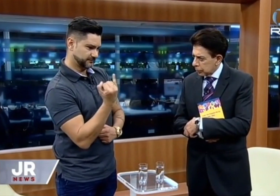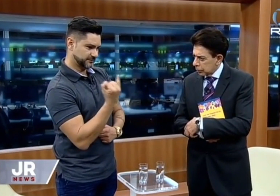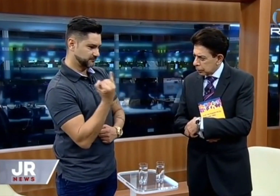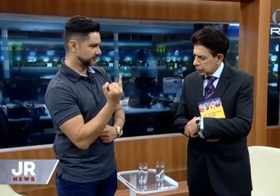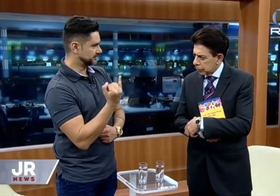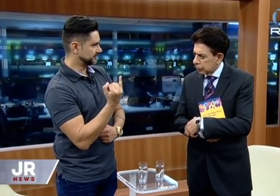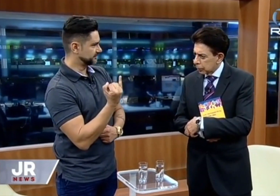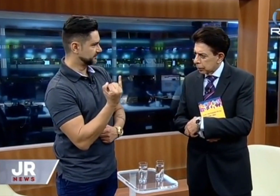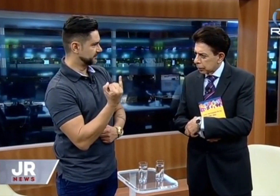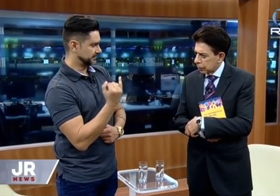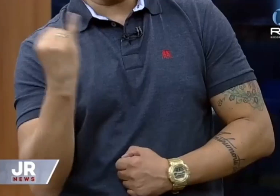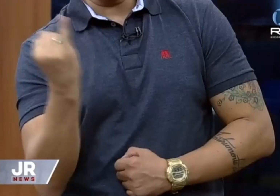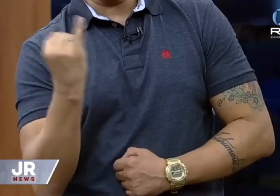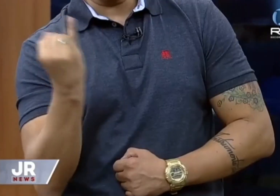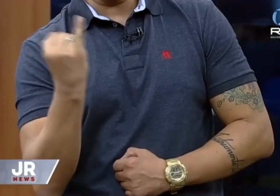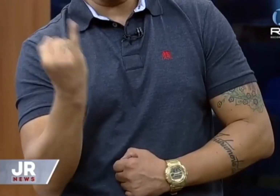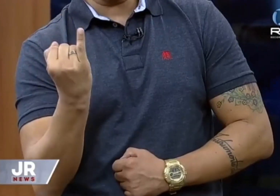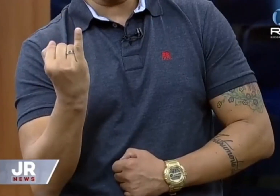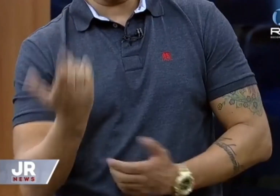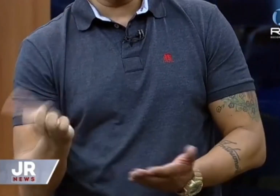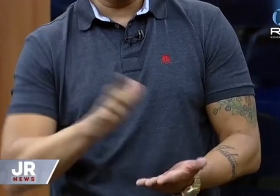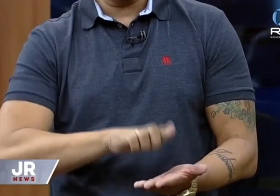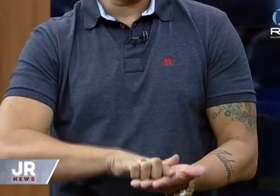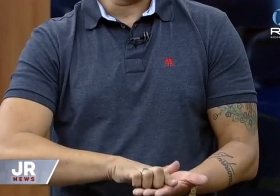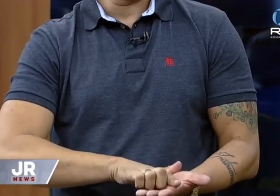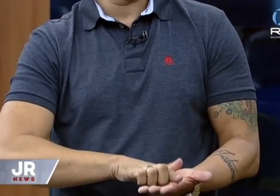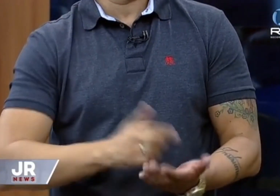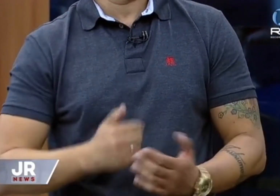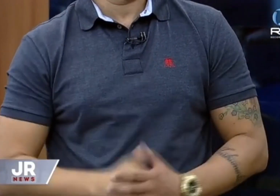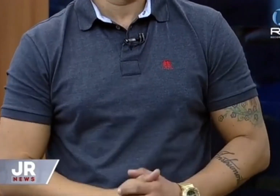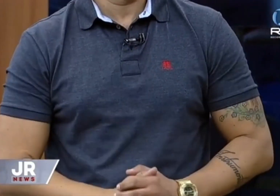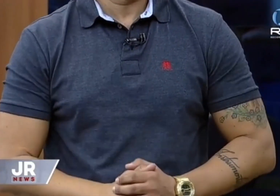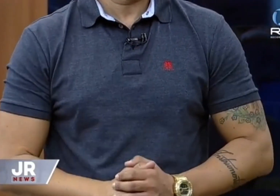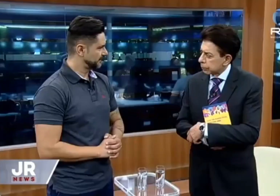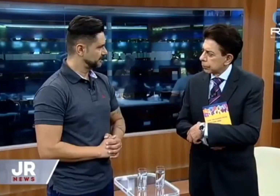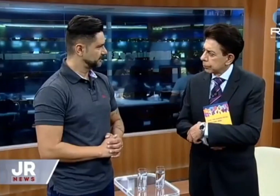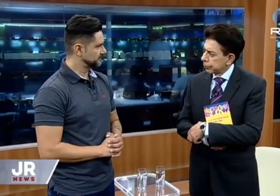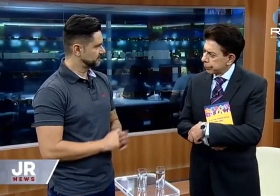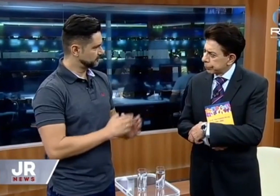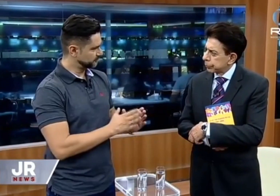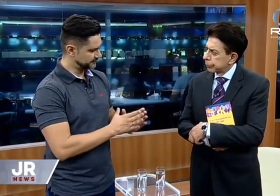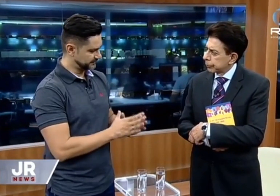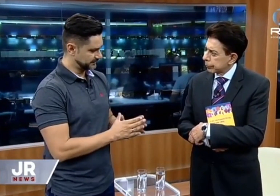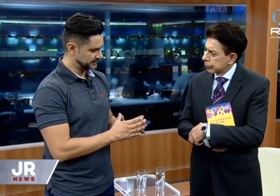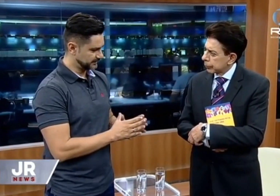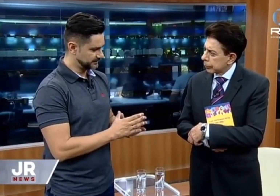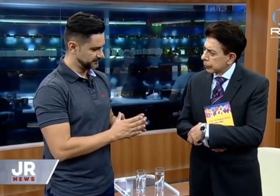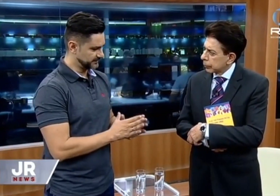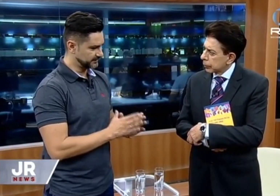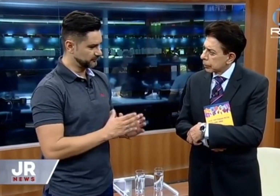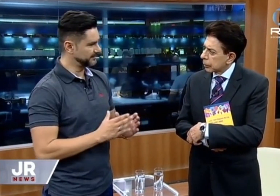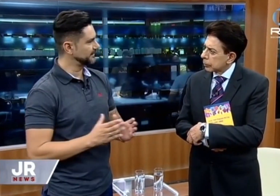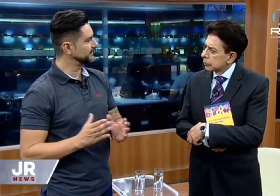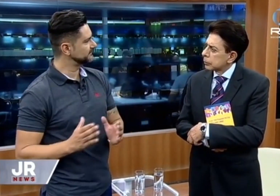significado de importante. Então, o sinal seria esse e não esse. Entendo. Entende? Então, não pode ser interpretado ao pé da